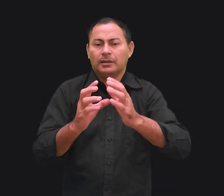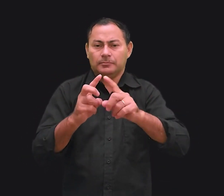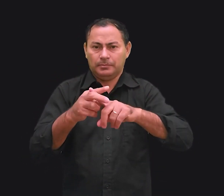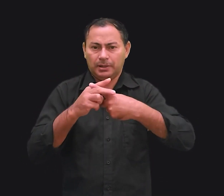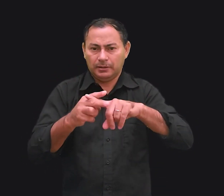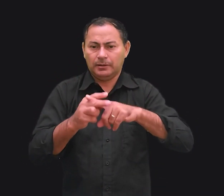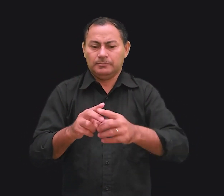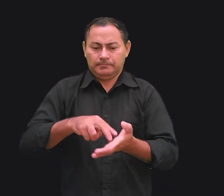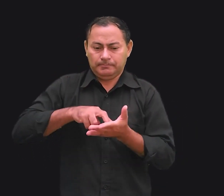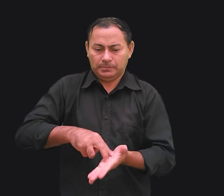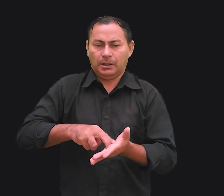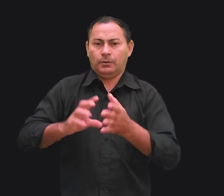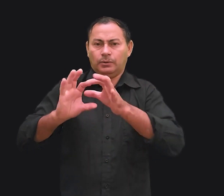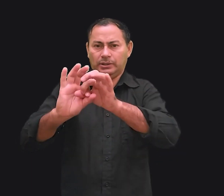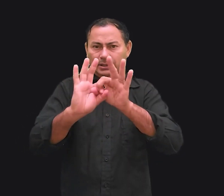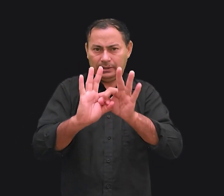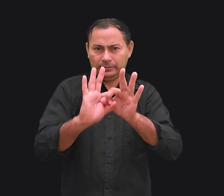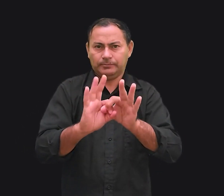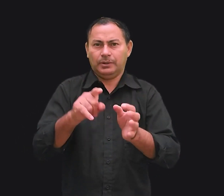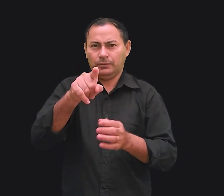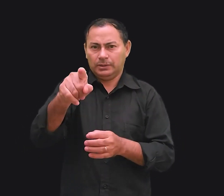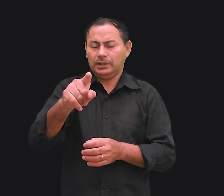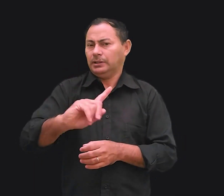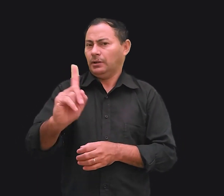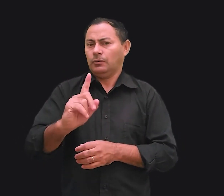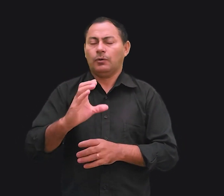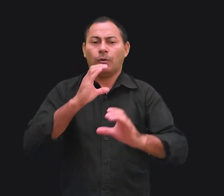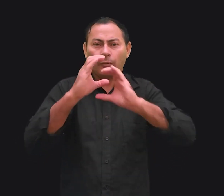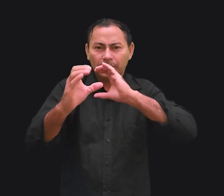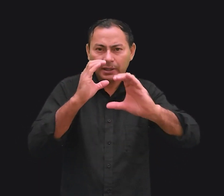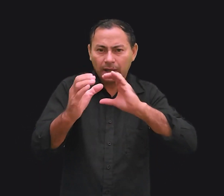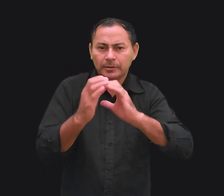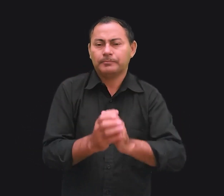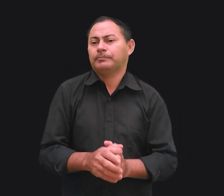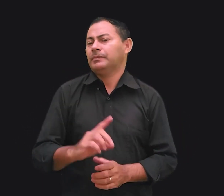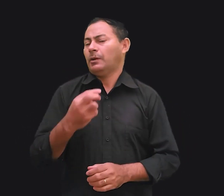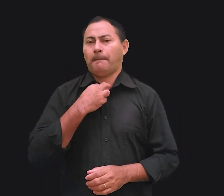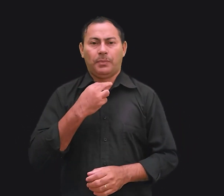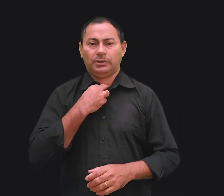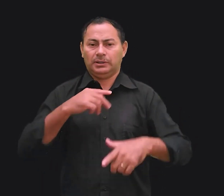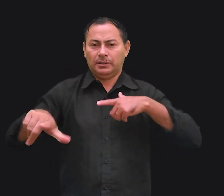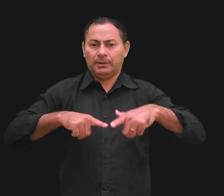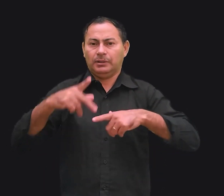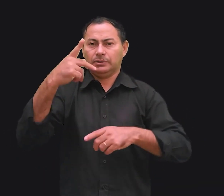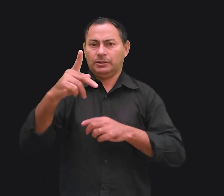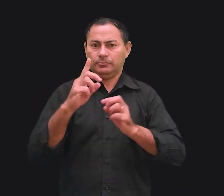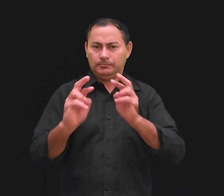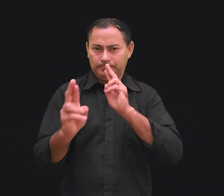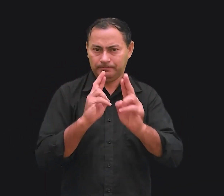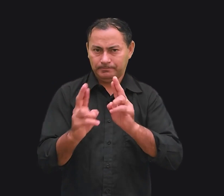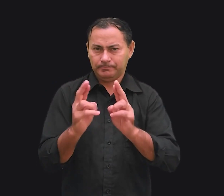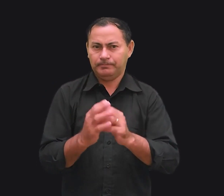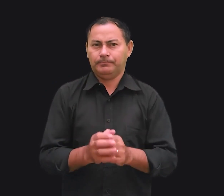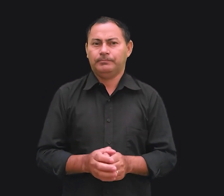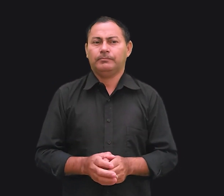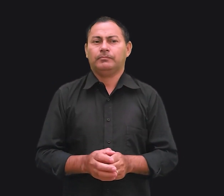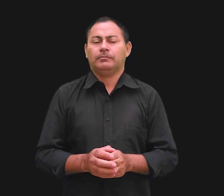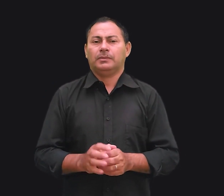comunicação é a ferramenta que mantém a unidade. Se você não se comunicar, não poderá trabalhar o seu relacionamento.